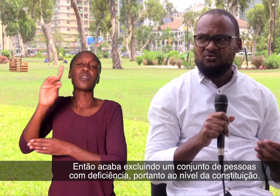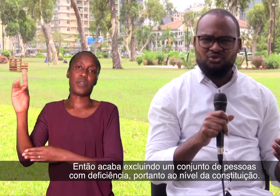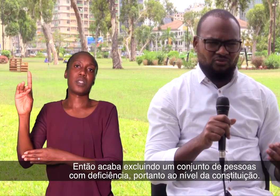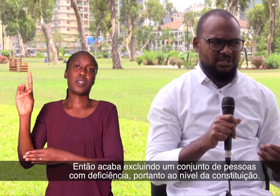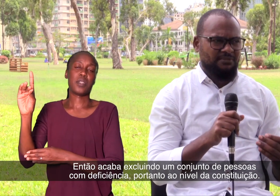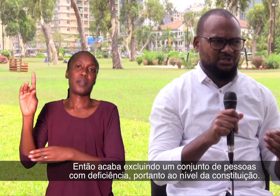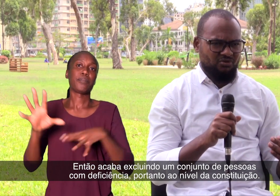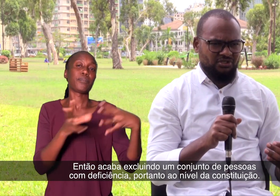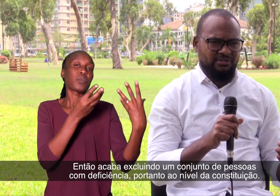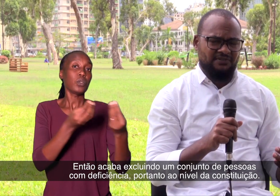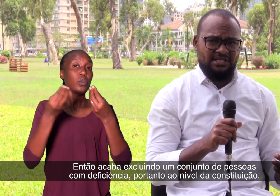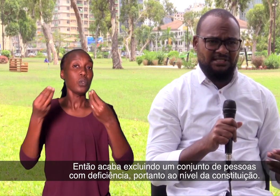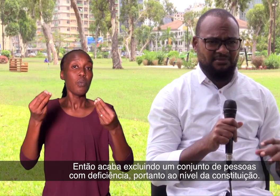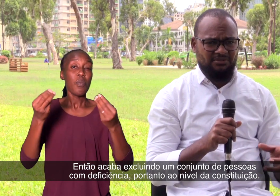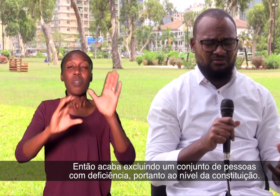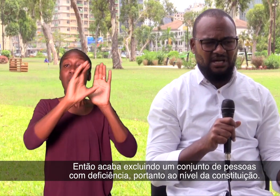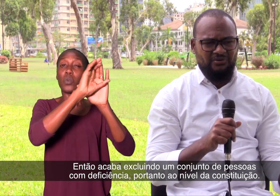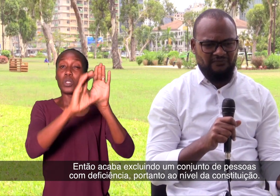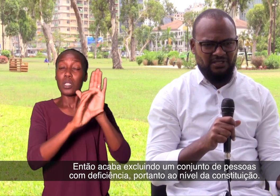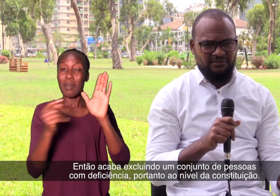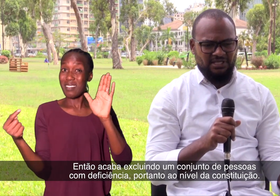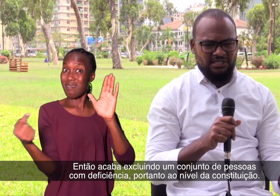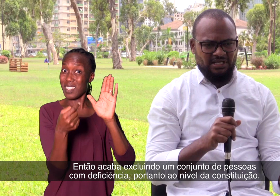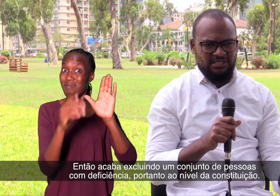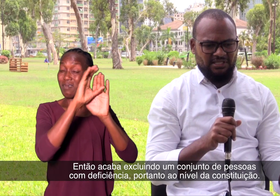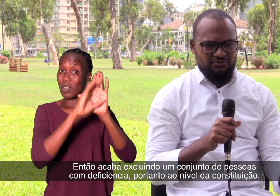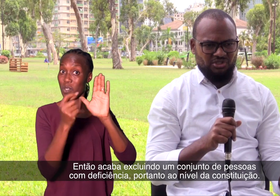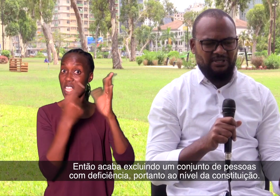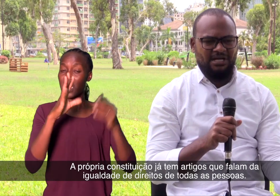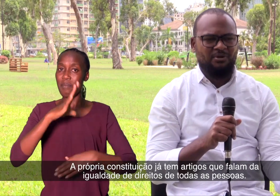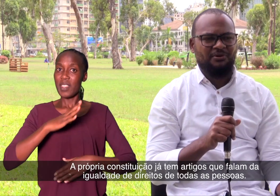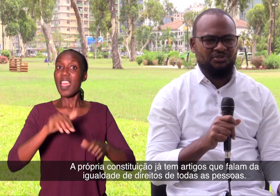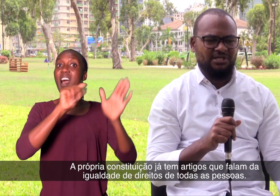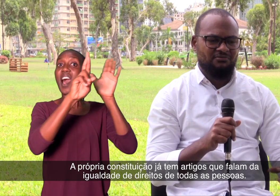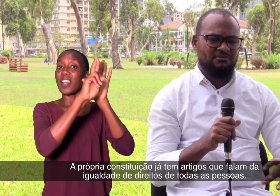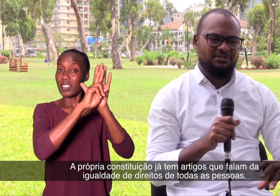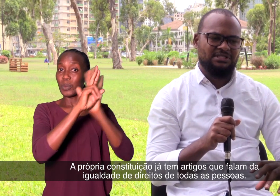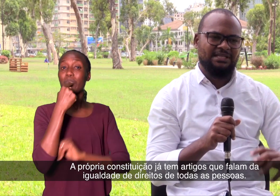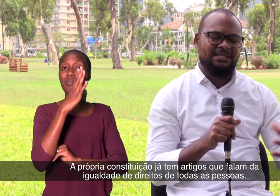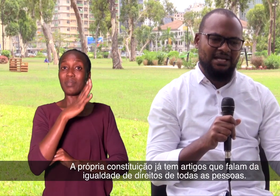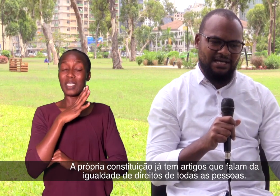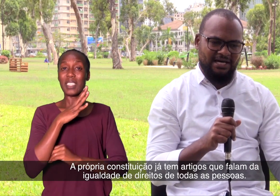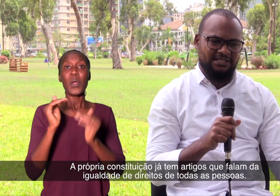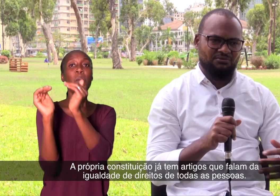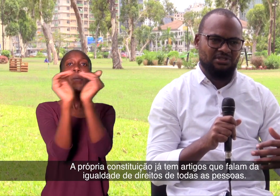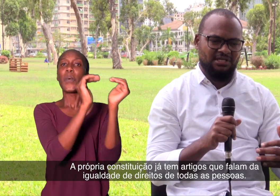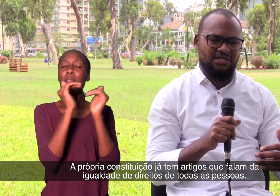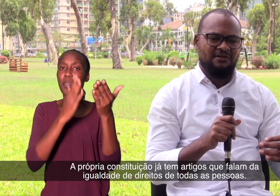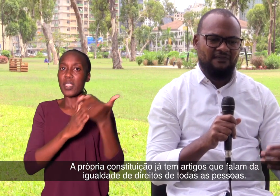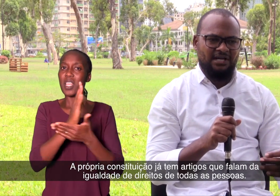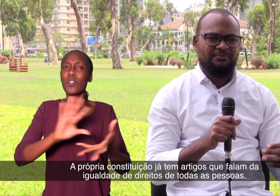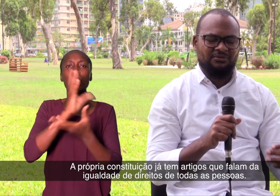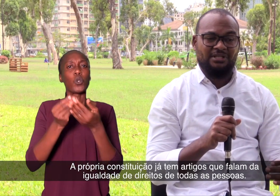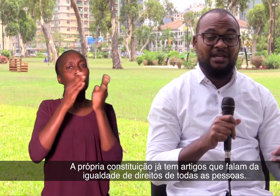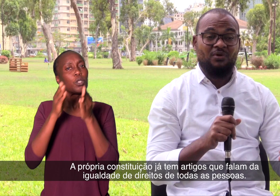excluindo um conjunto de pessoas com deficiência, portanto, ao nível da Constituição. Mas a própria Constituição já tem lá artigos que